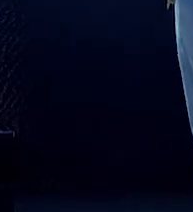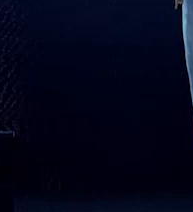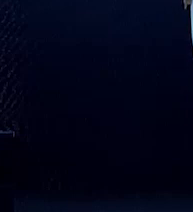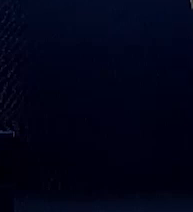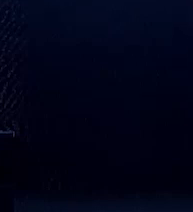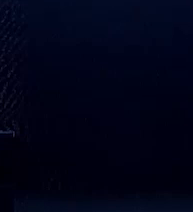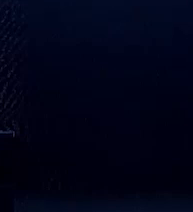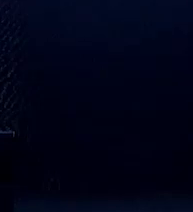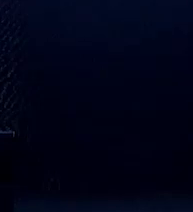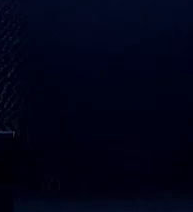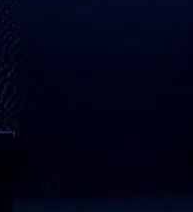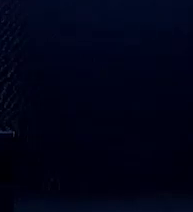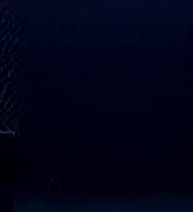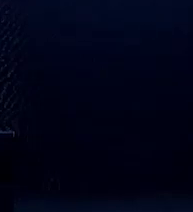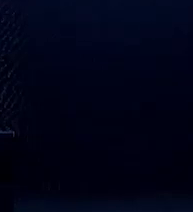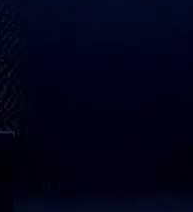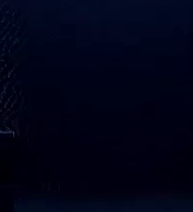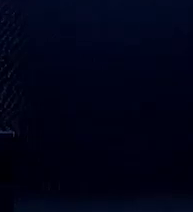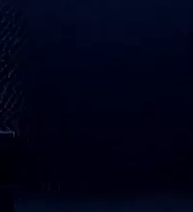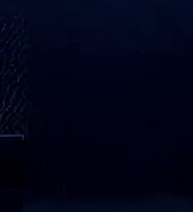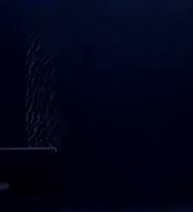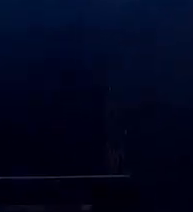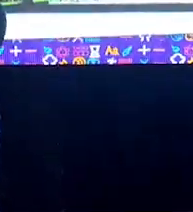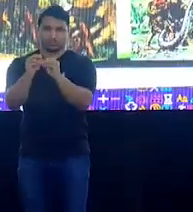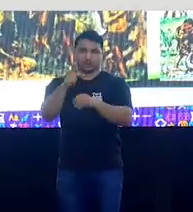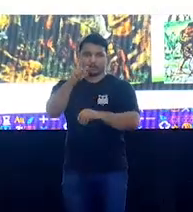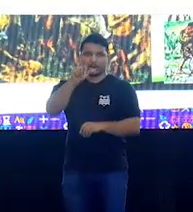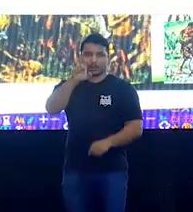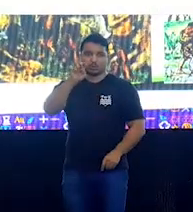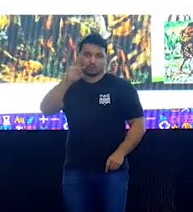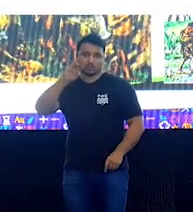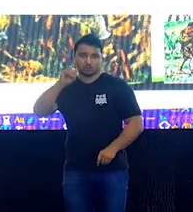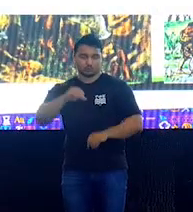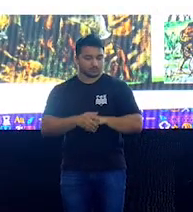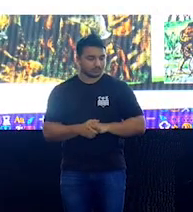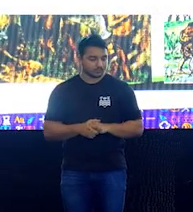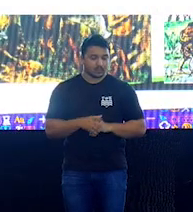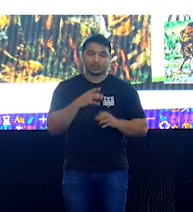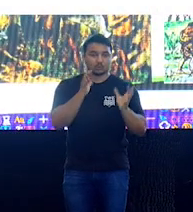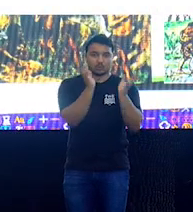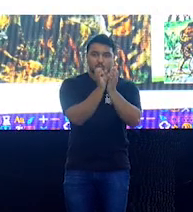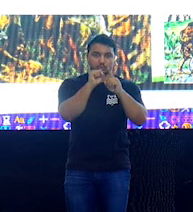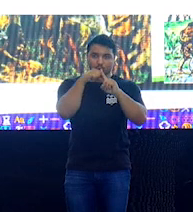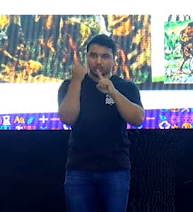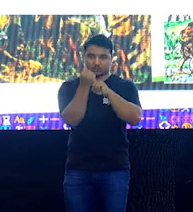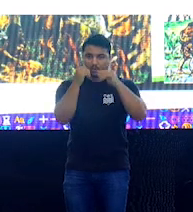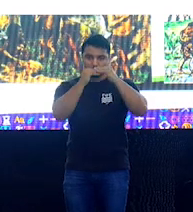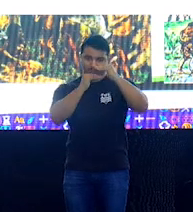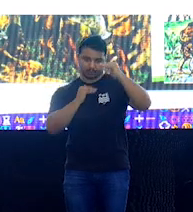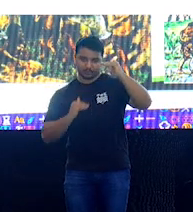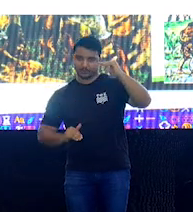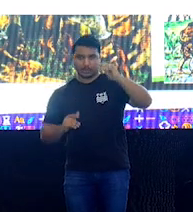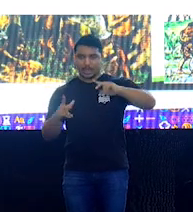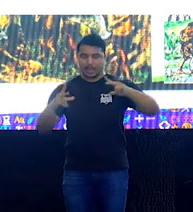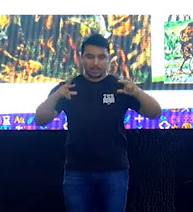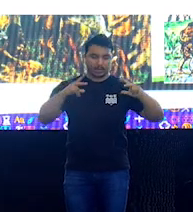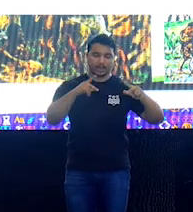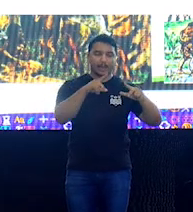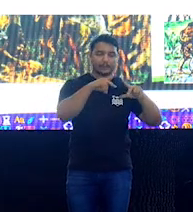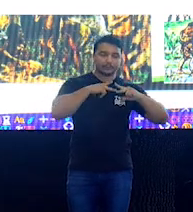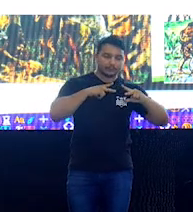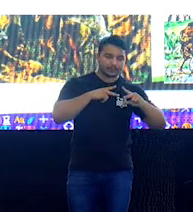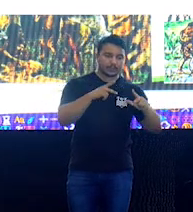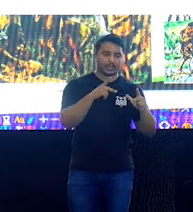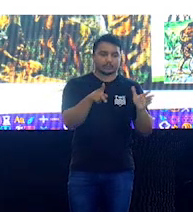Nessa sociedade não há classes sociais, não há propriedade privada e